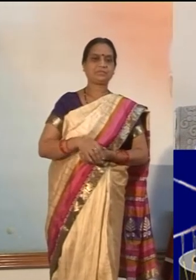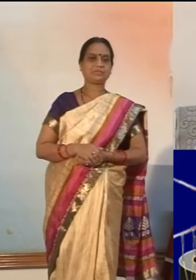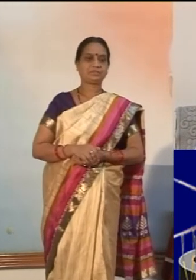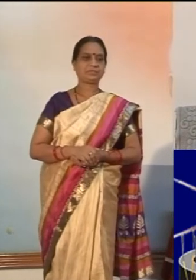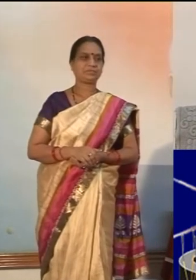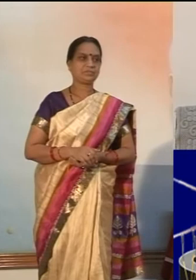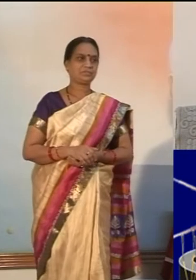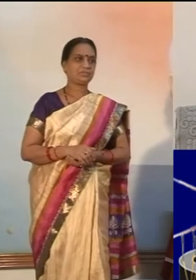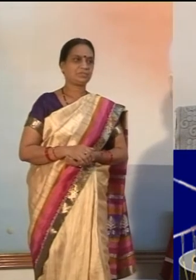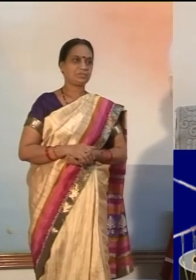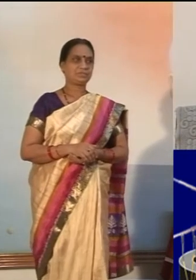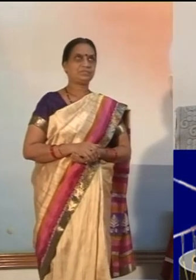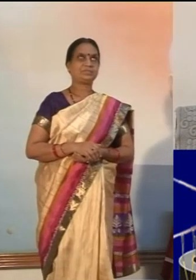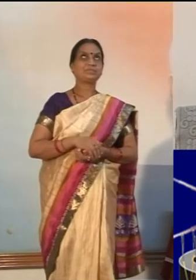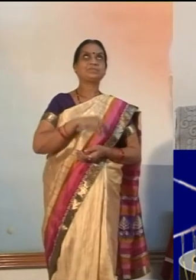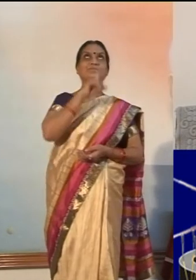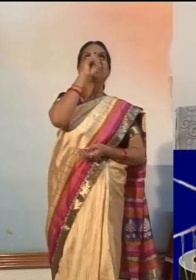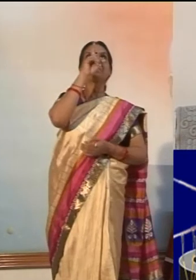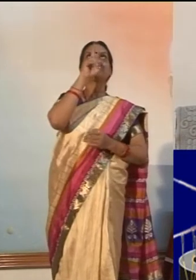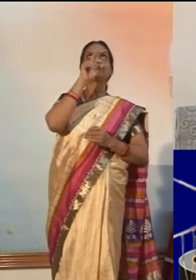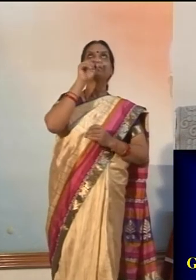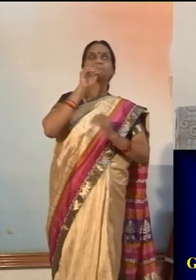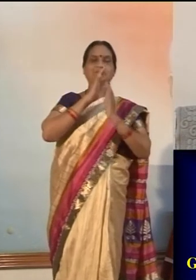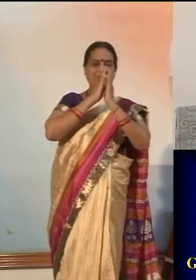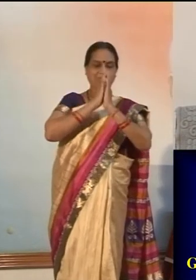तो वो परमपिता परमात्मा